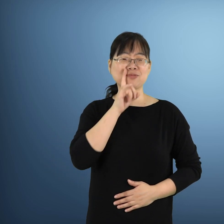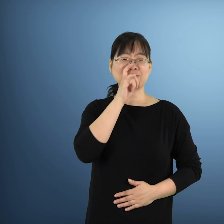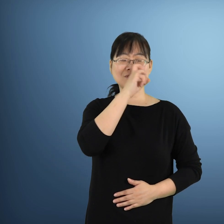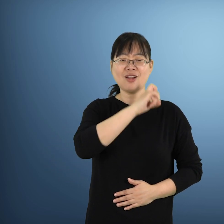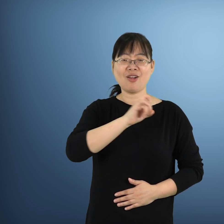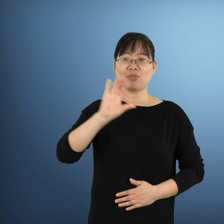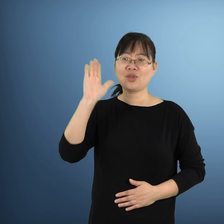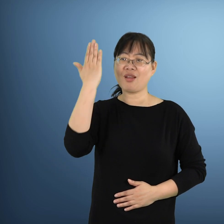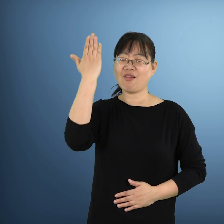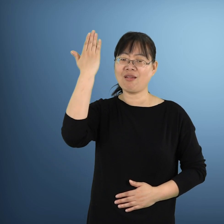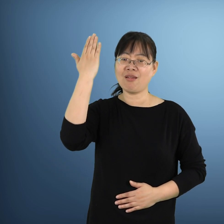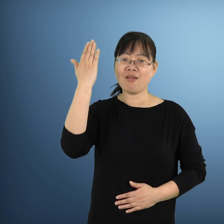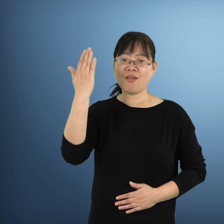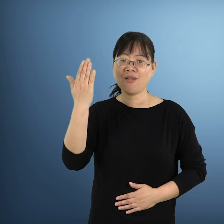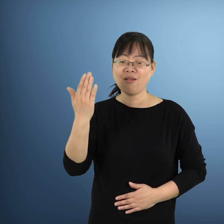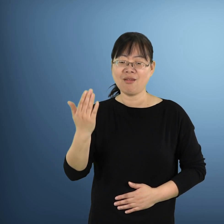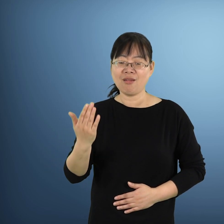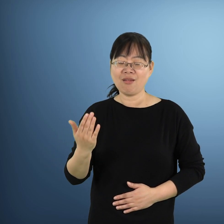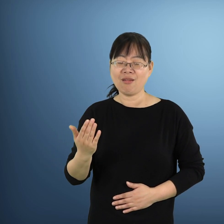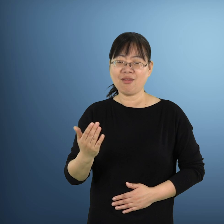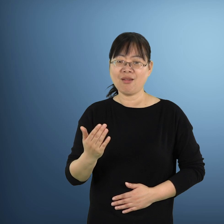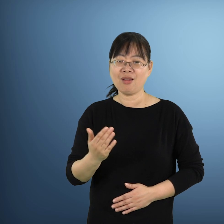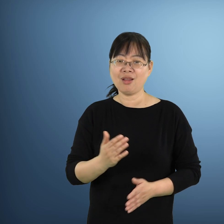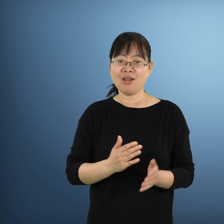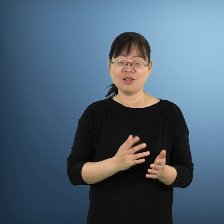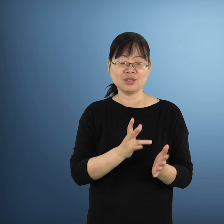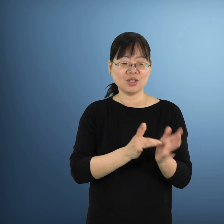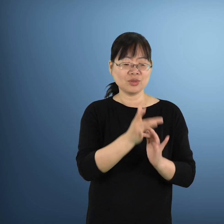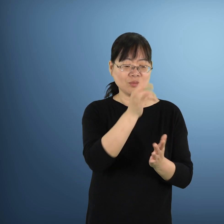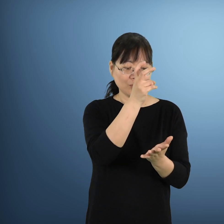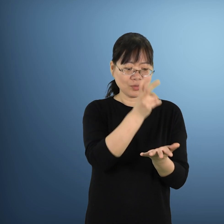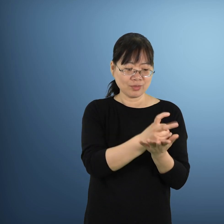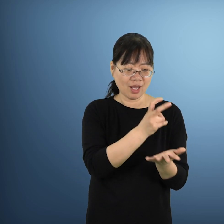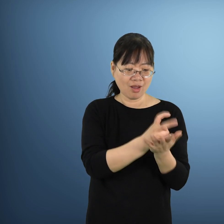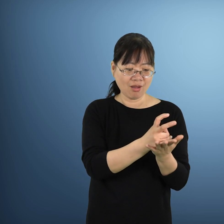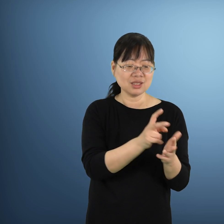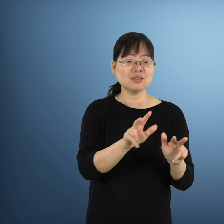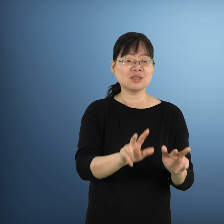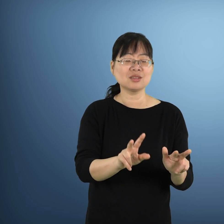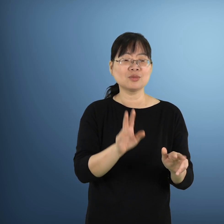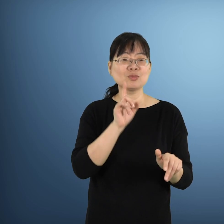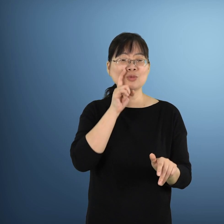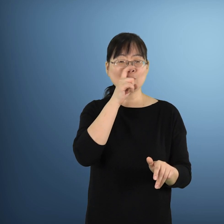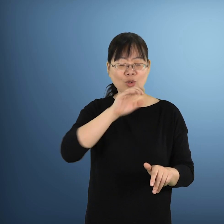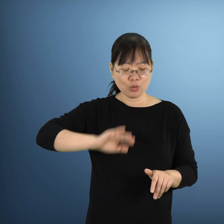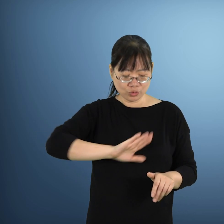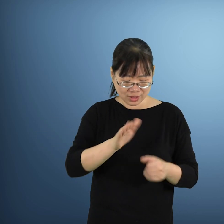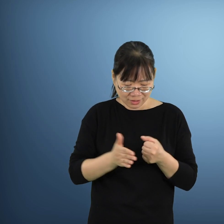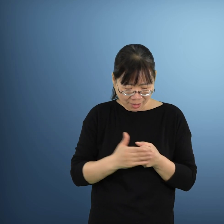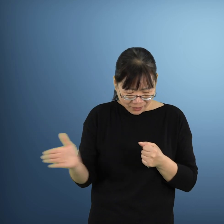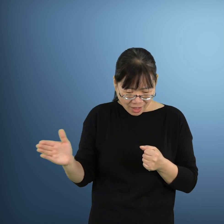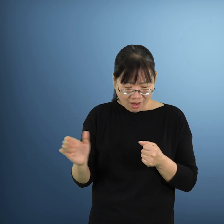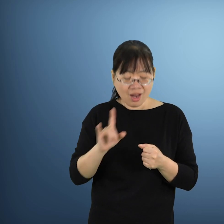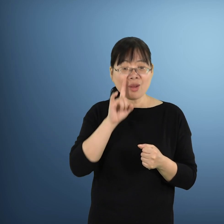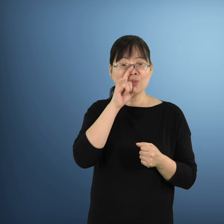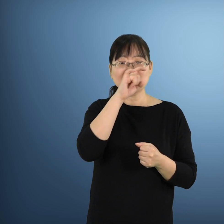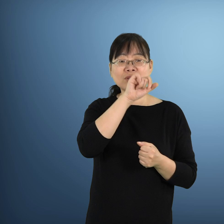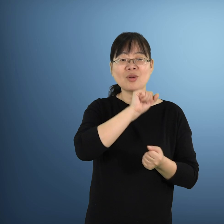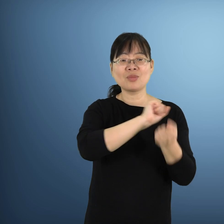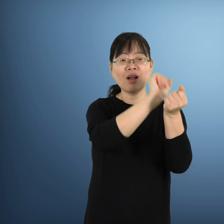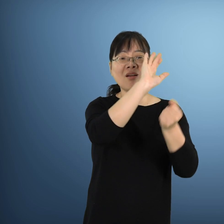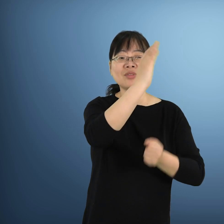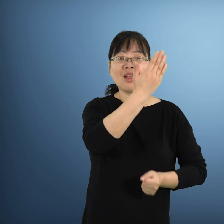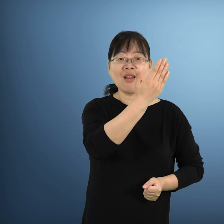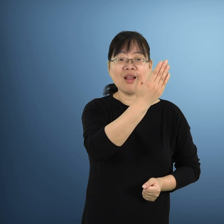부정이 되어지자 율법상 예수님은 부정해졌어요. 그 부정함을